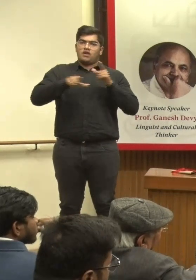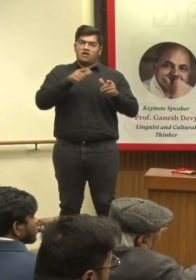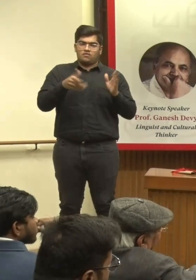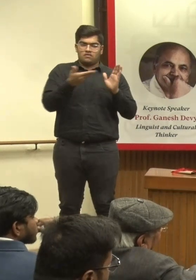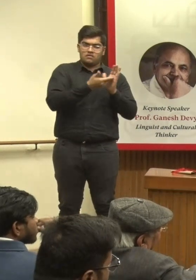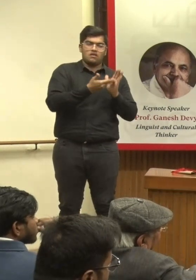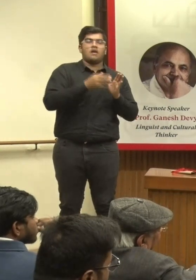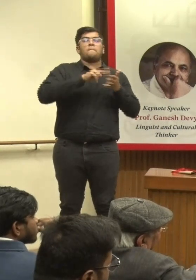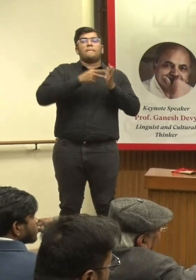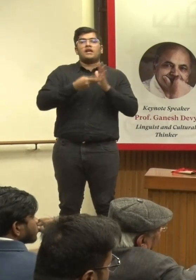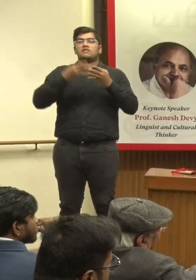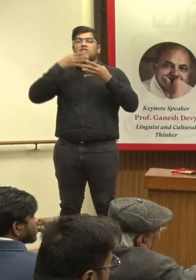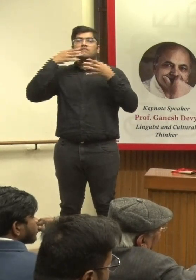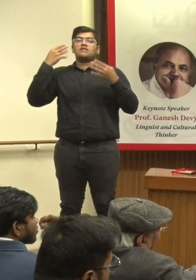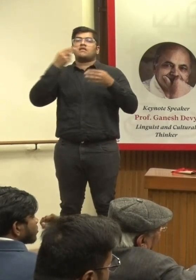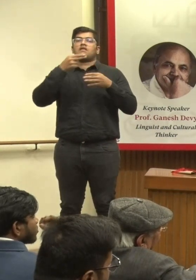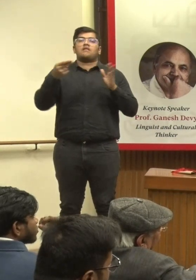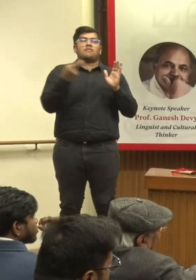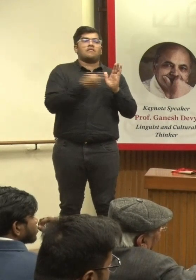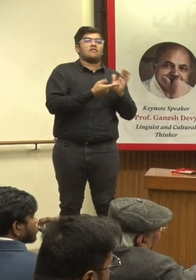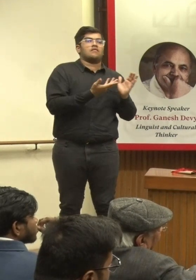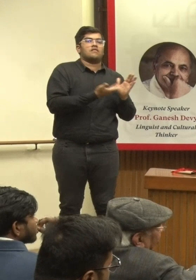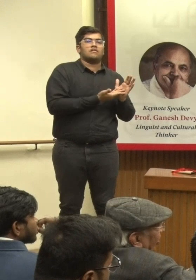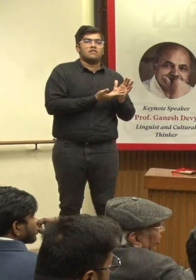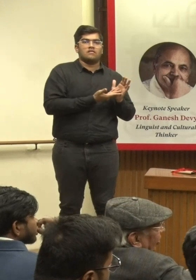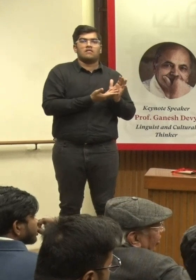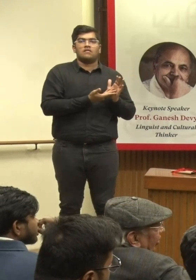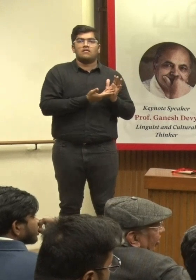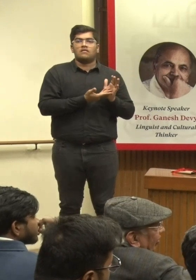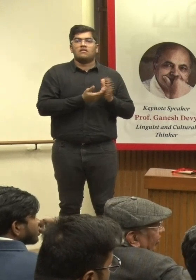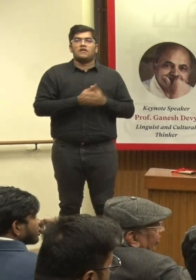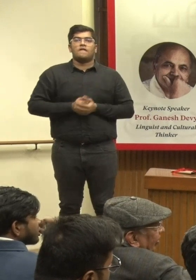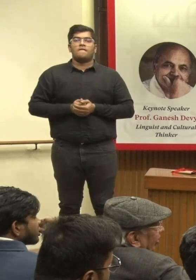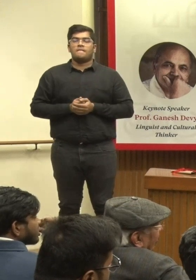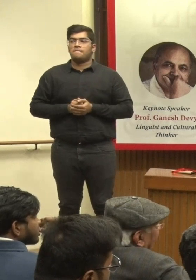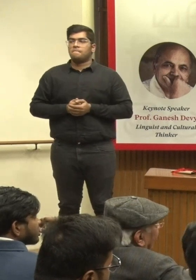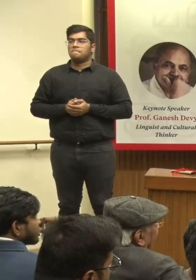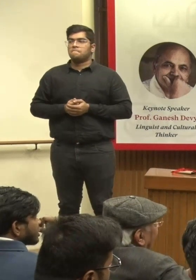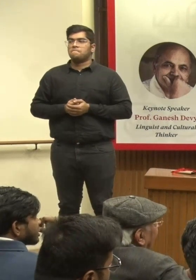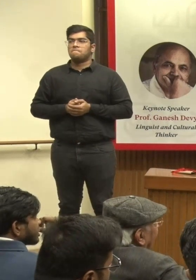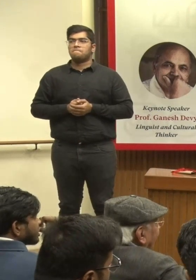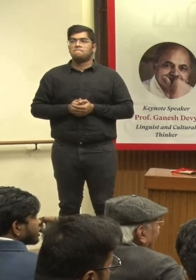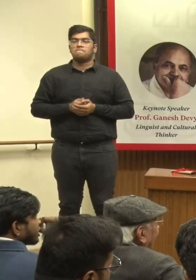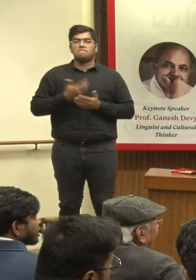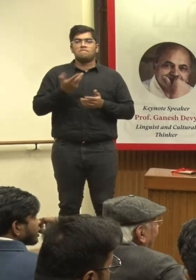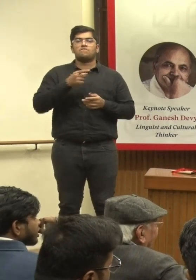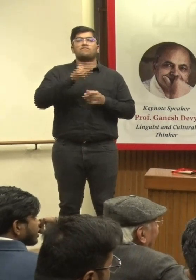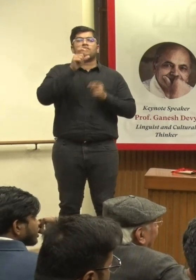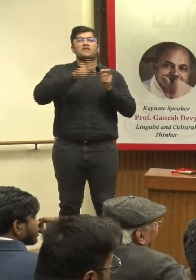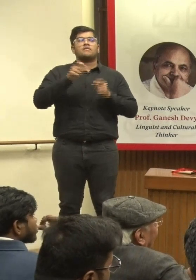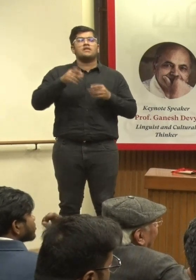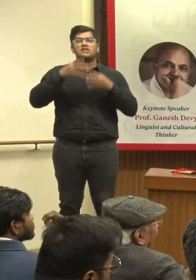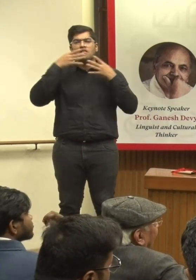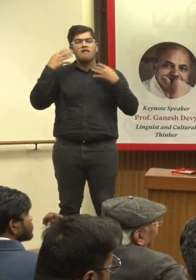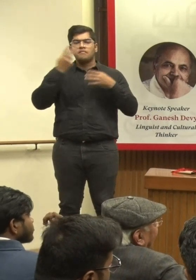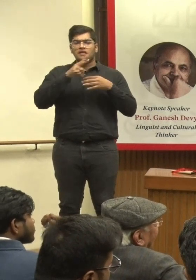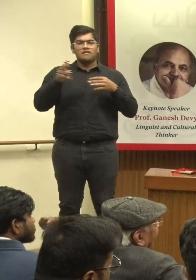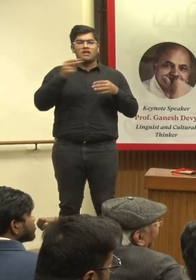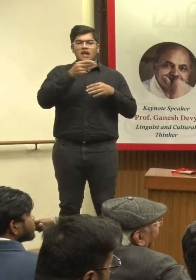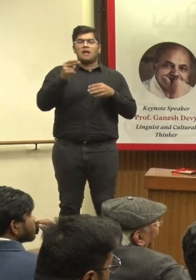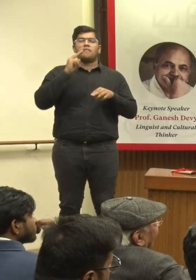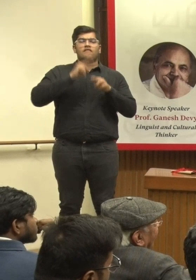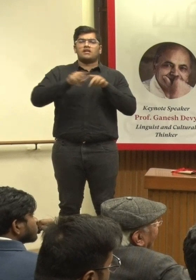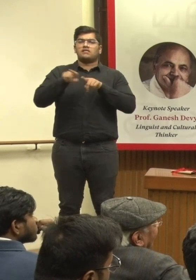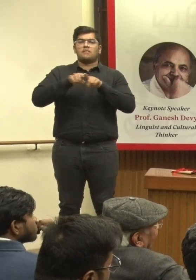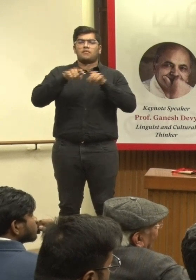tribe. The Bhil speak Bhili, the Gond speak Gondi, the Santal speak Santalis, Korku speak Korku. I mean, it's आप